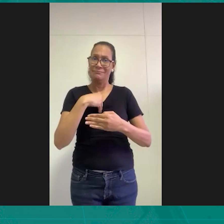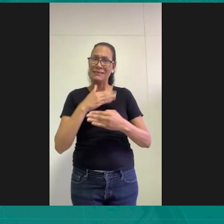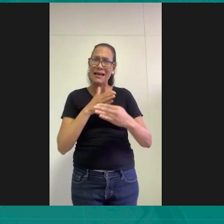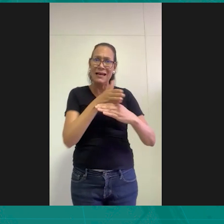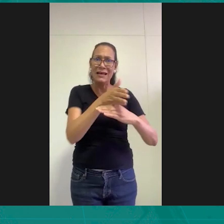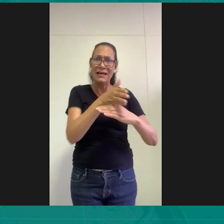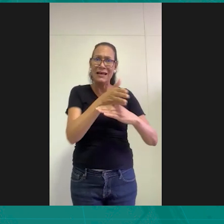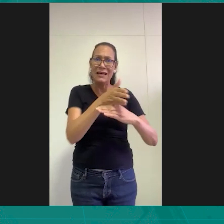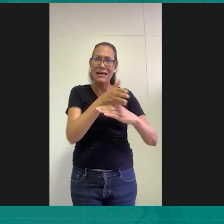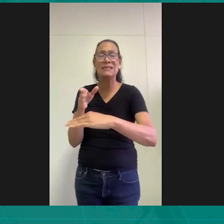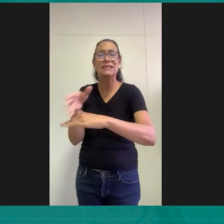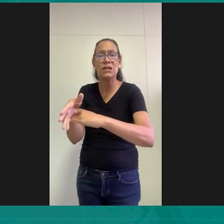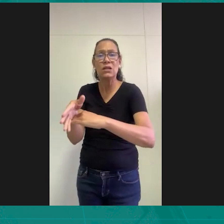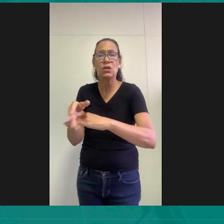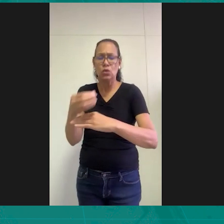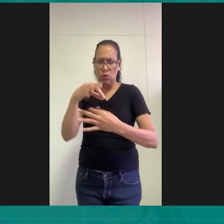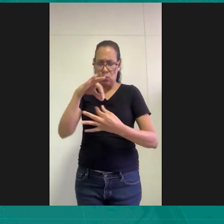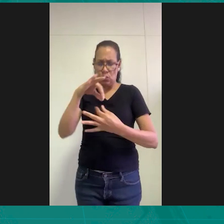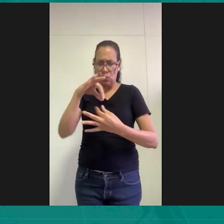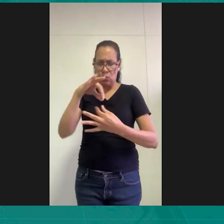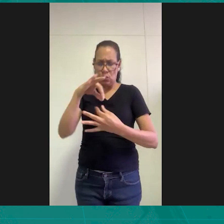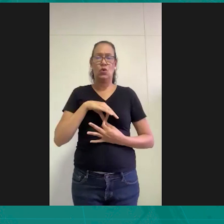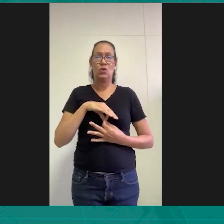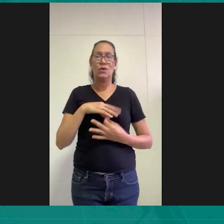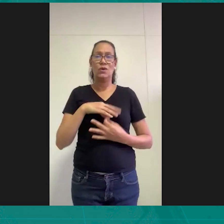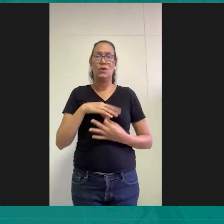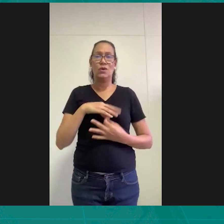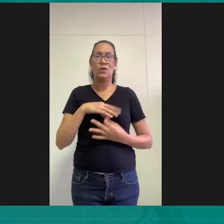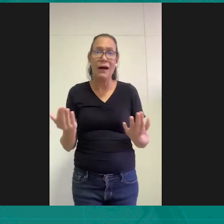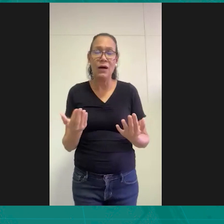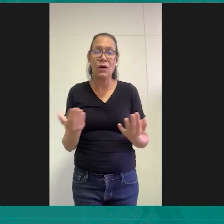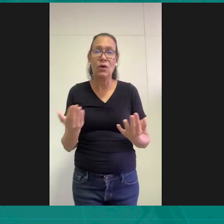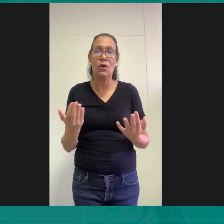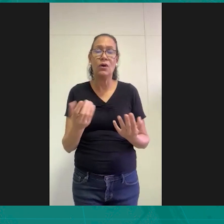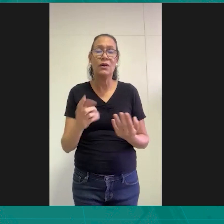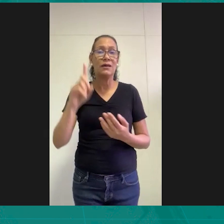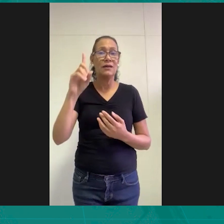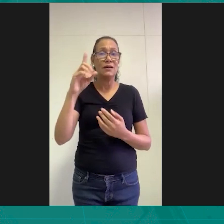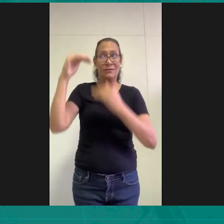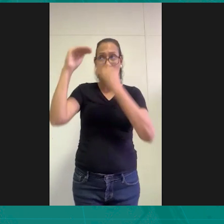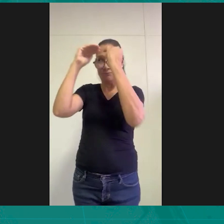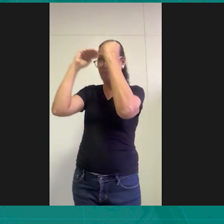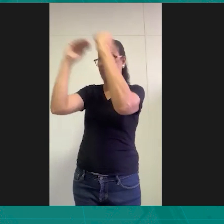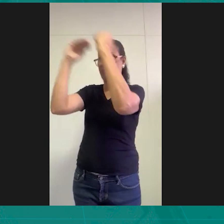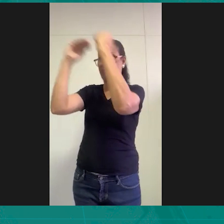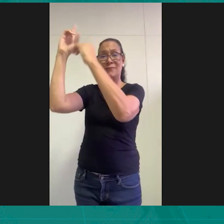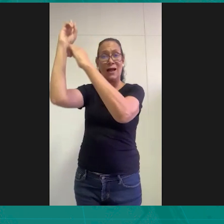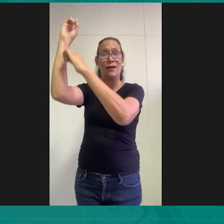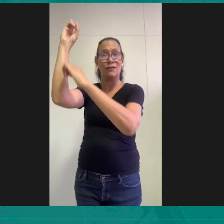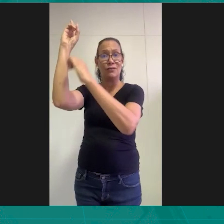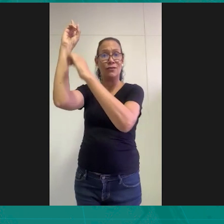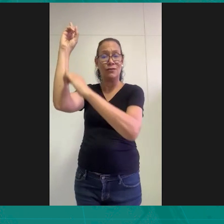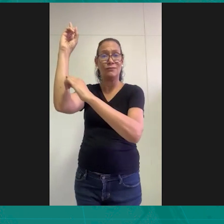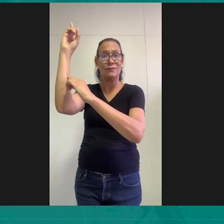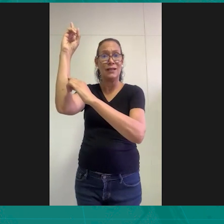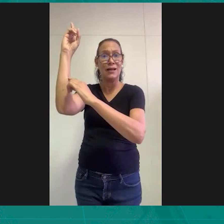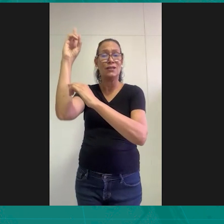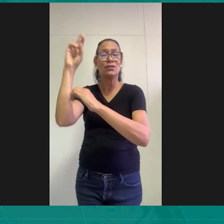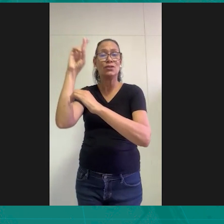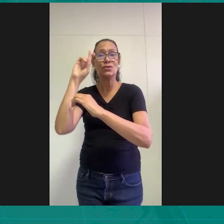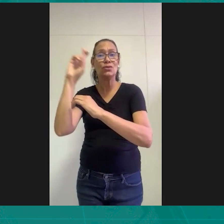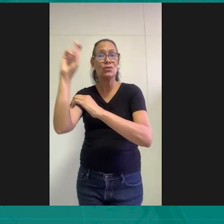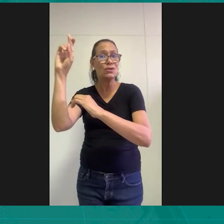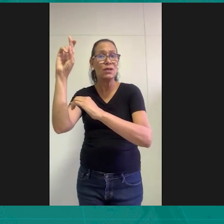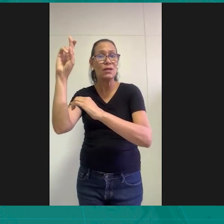é levar os discípulos para onde ele estava. Onde ele estava. Nosso Senhor